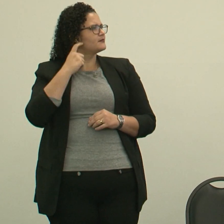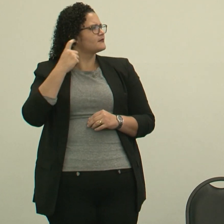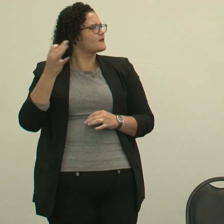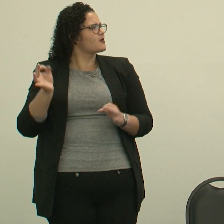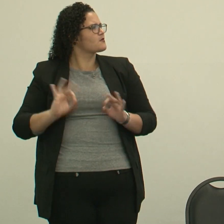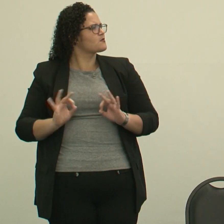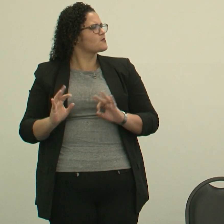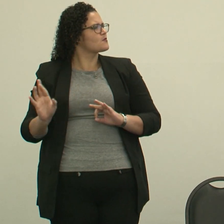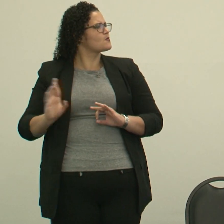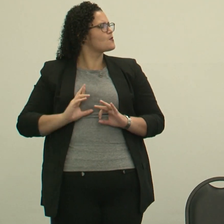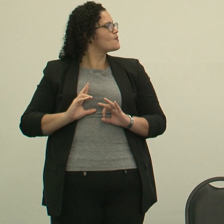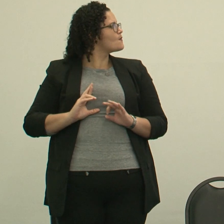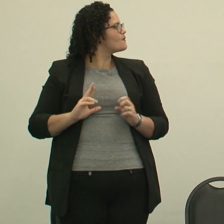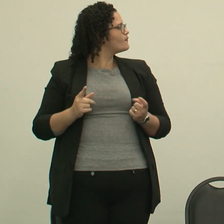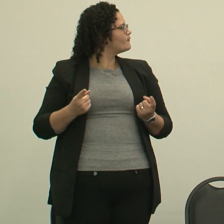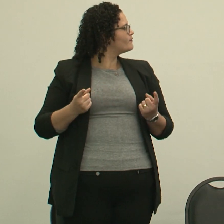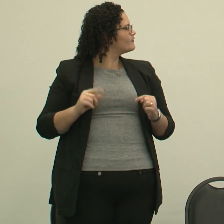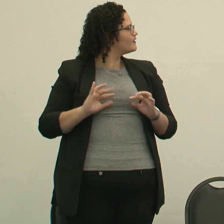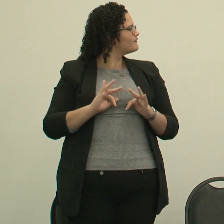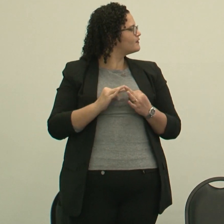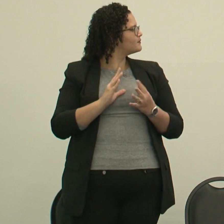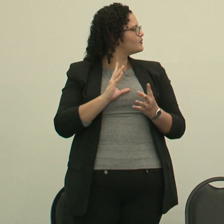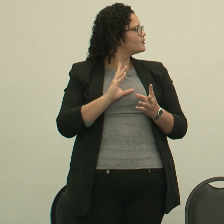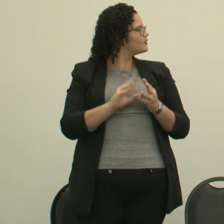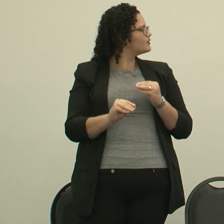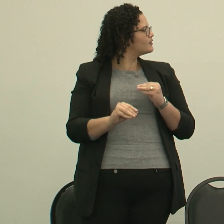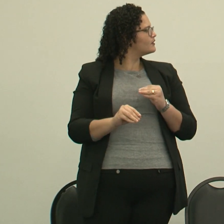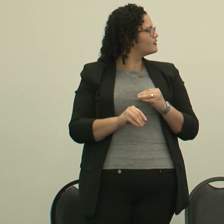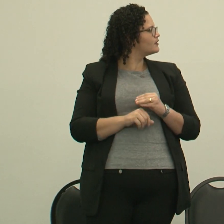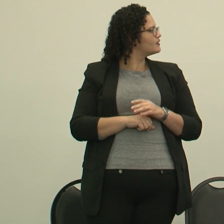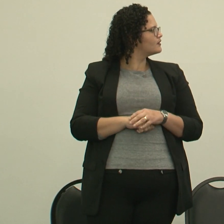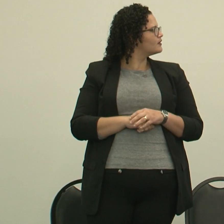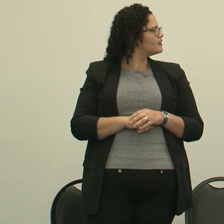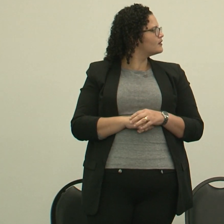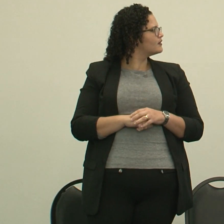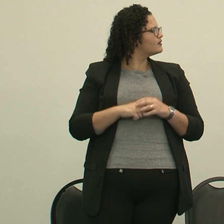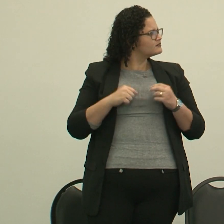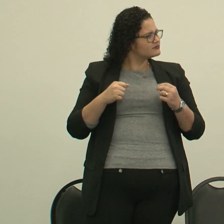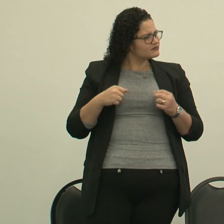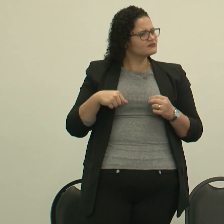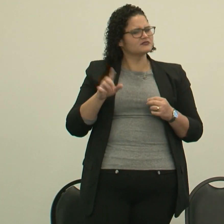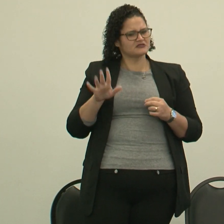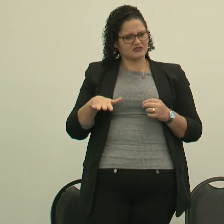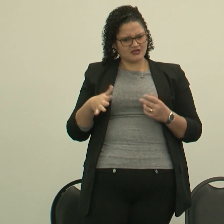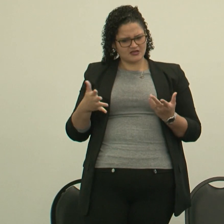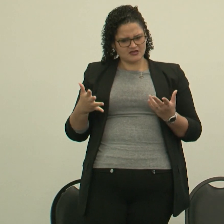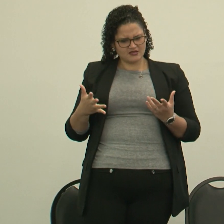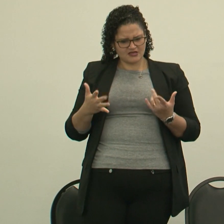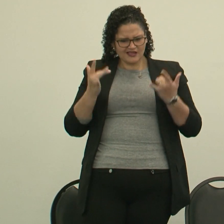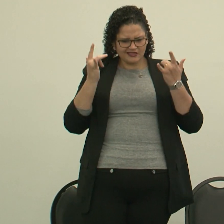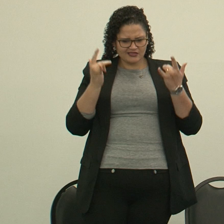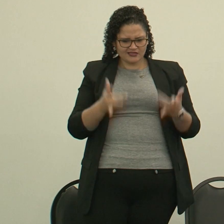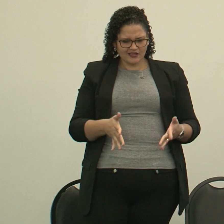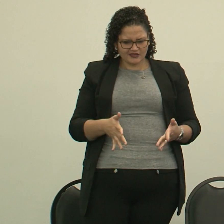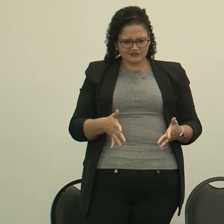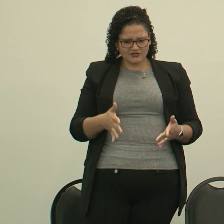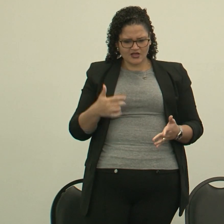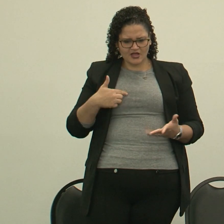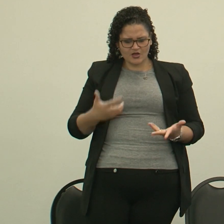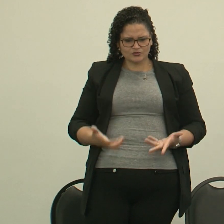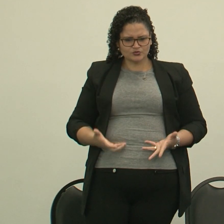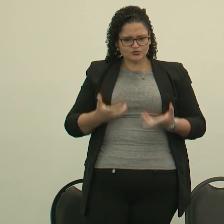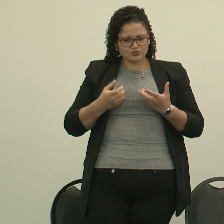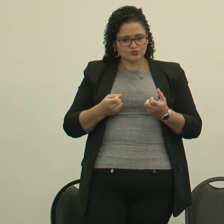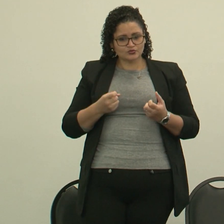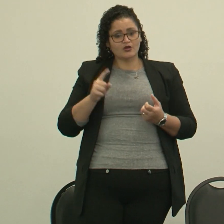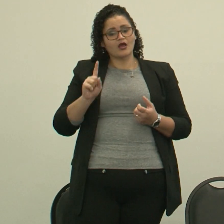nada responde. Aí a família se manda. Corra! Hein? Eles deixaram essas coisas, eu os assustei, ou